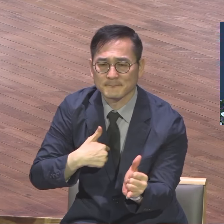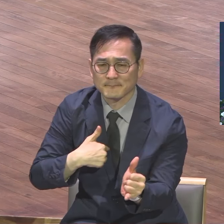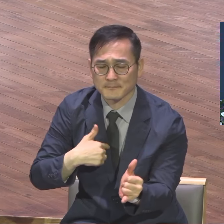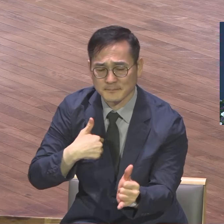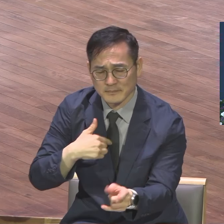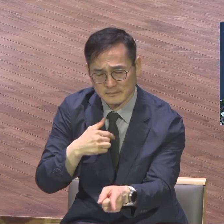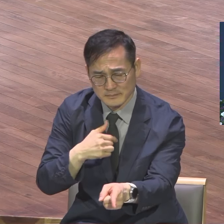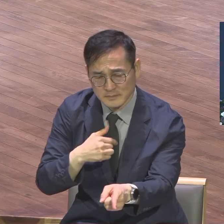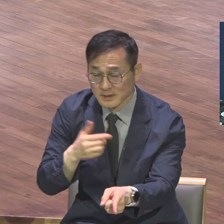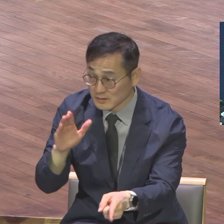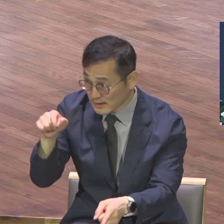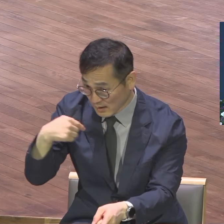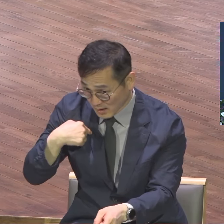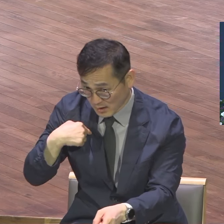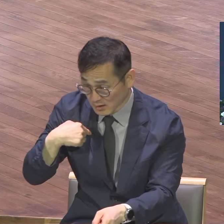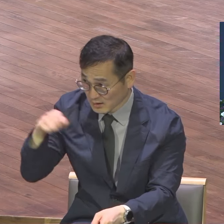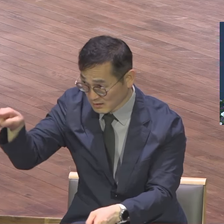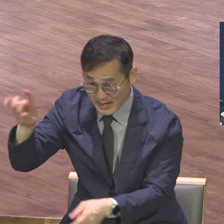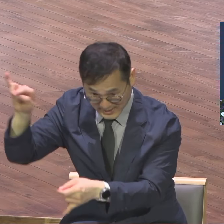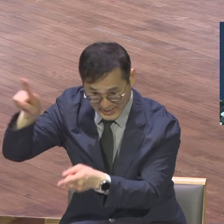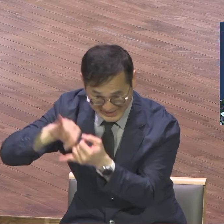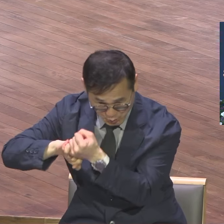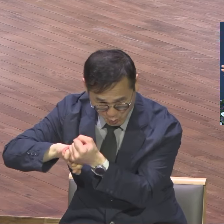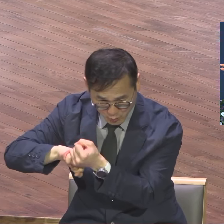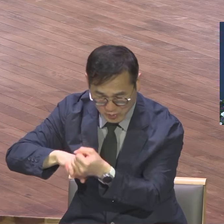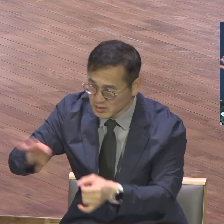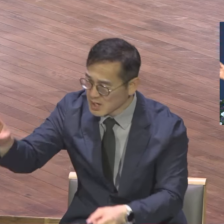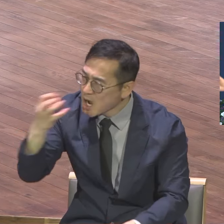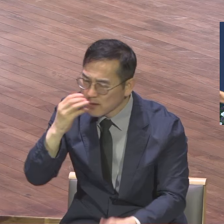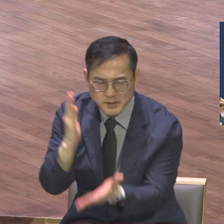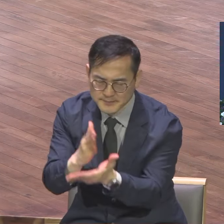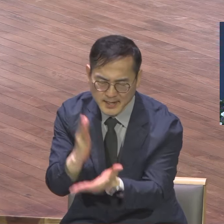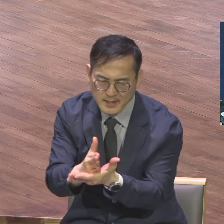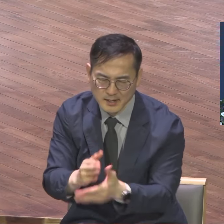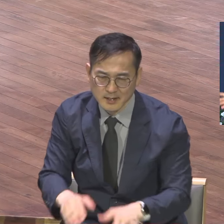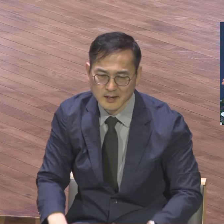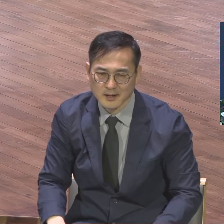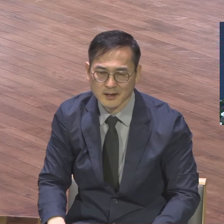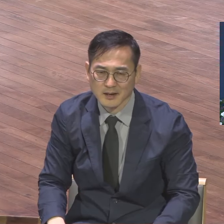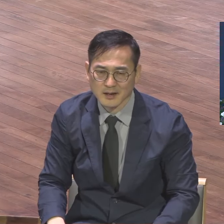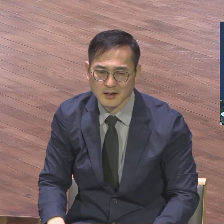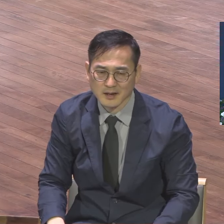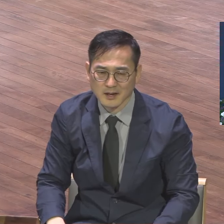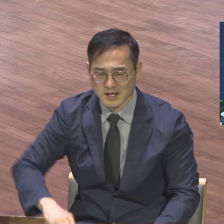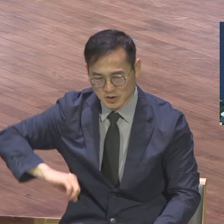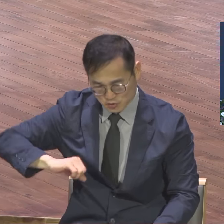돼. 먹지 마. 안 먹고 살았어요. 한번 에덴 녹색은 뭐 부족한 게 없으니까. 그런데